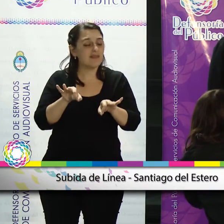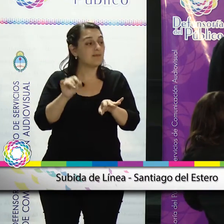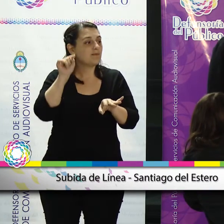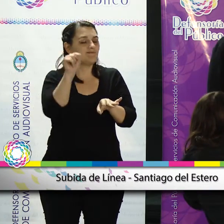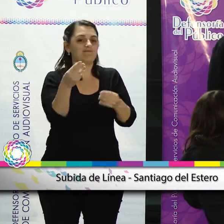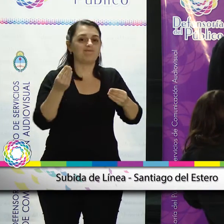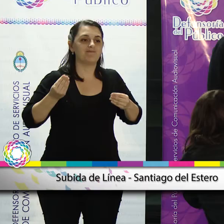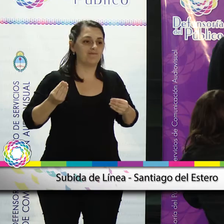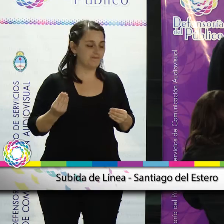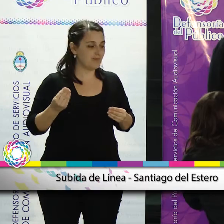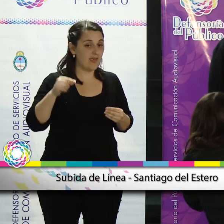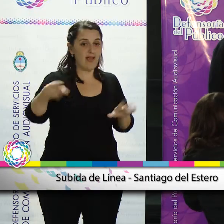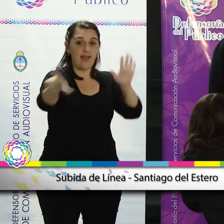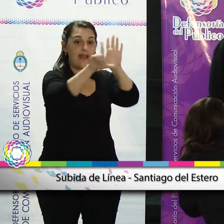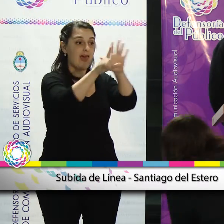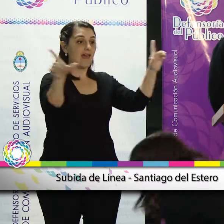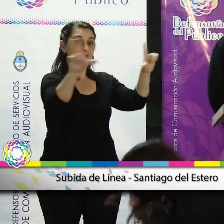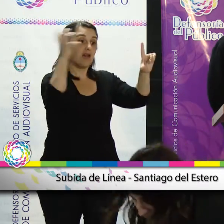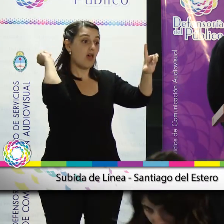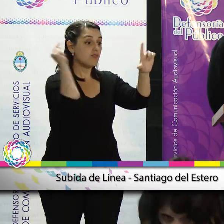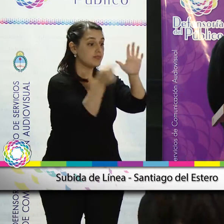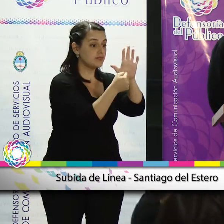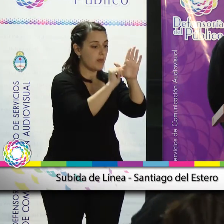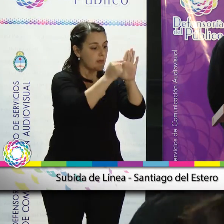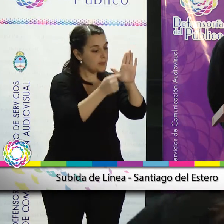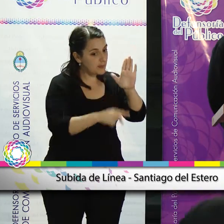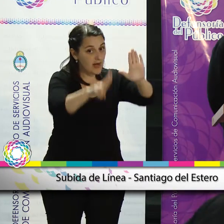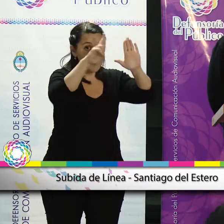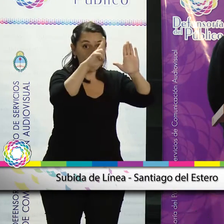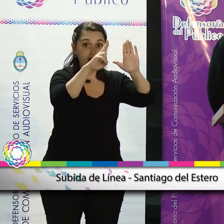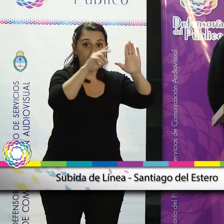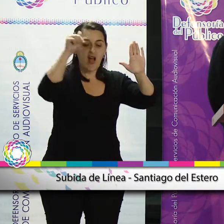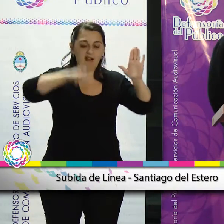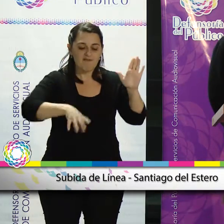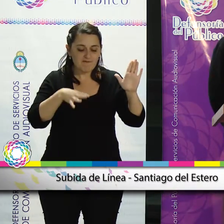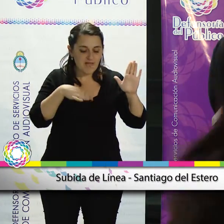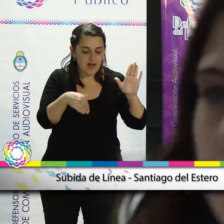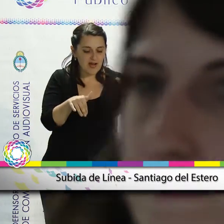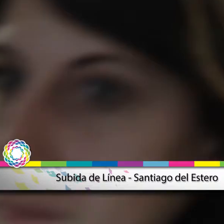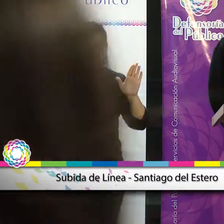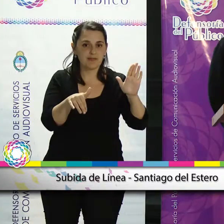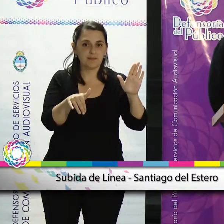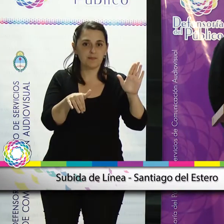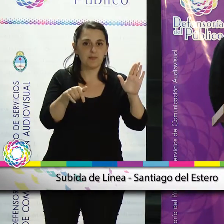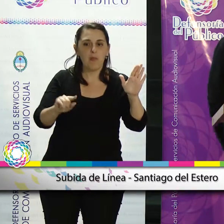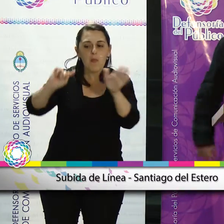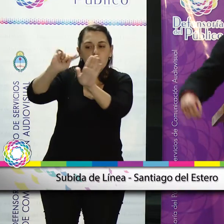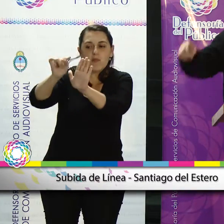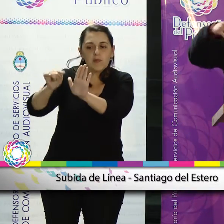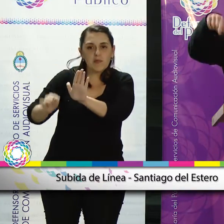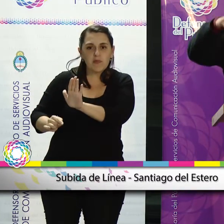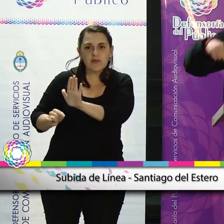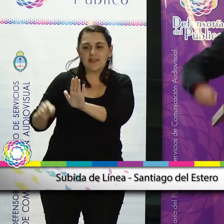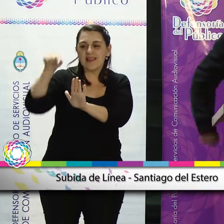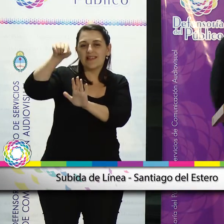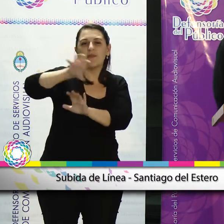en la ley del servicio de comunicación audiovisual no presuponían y no tenían en cuenta las características específicas de lo que son los